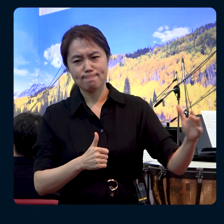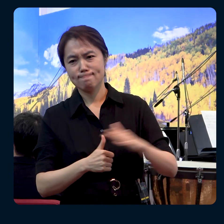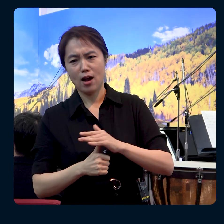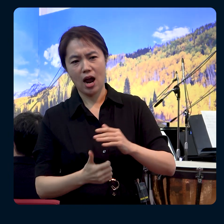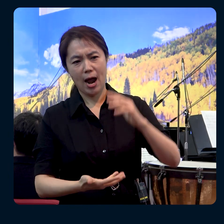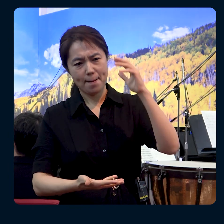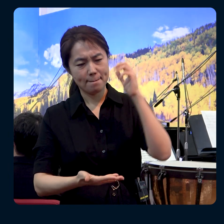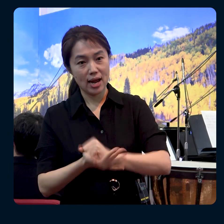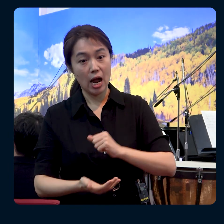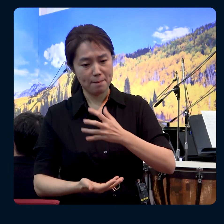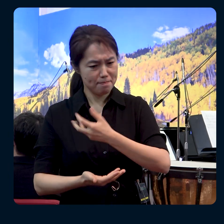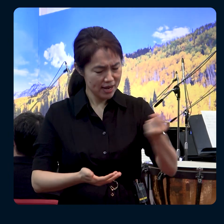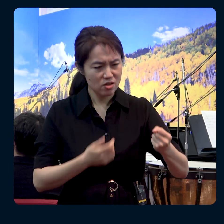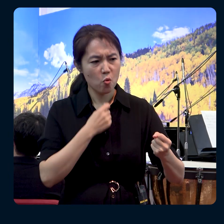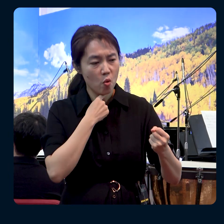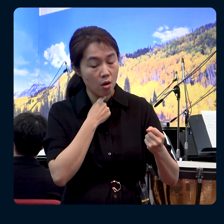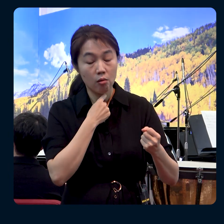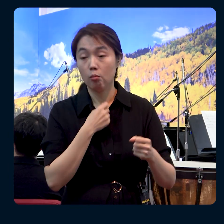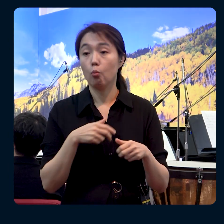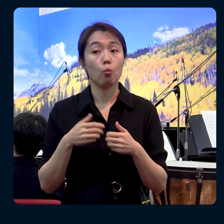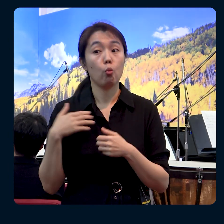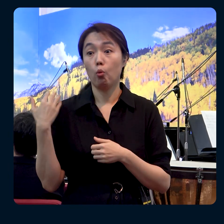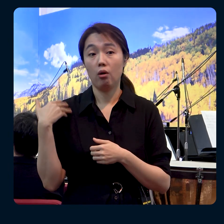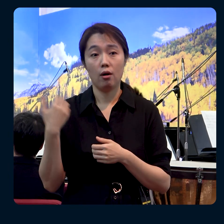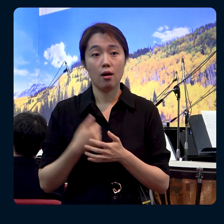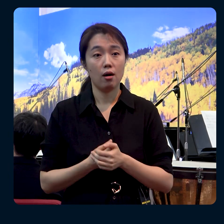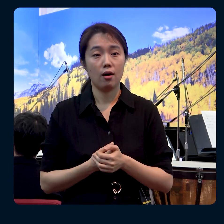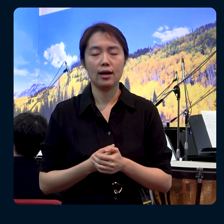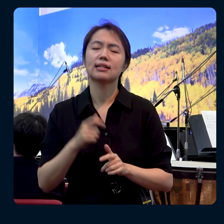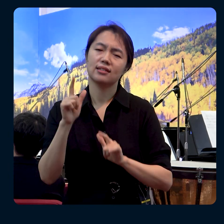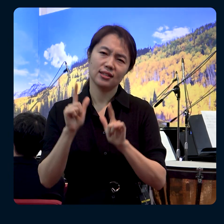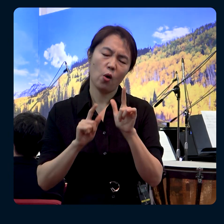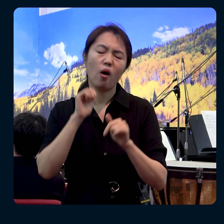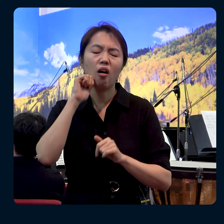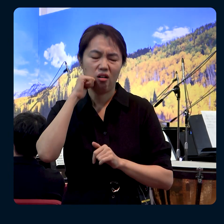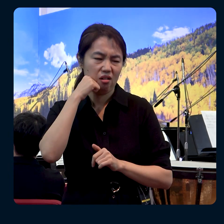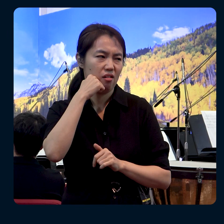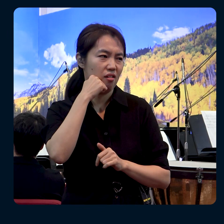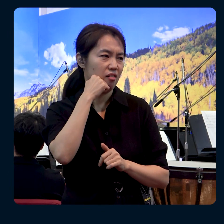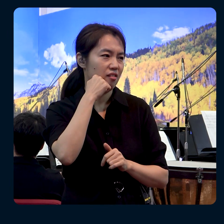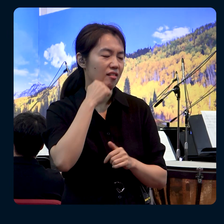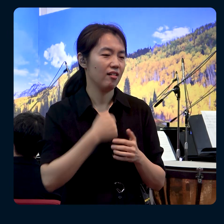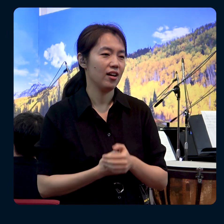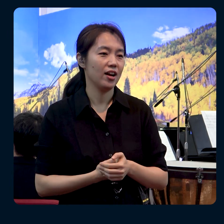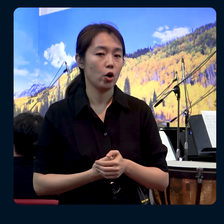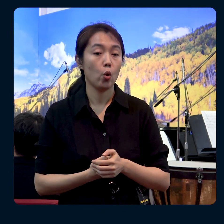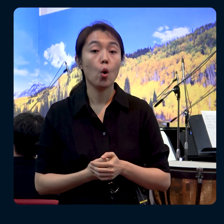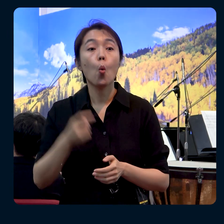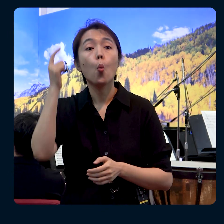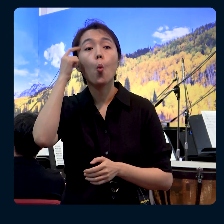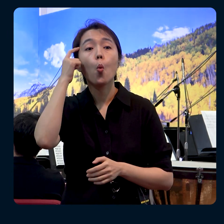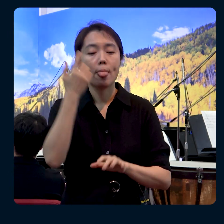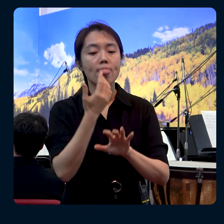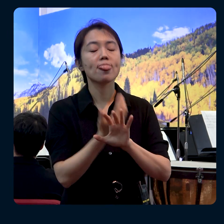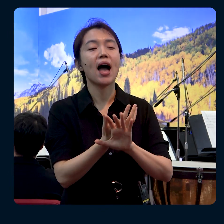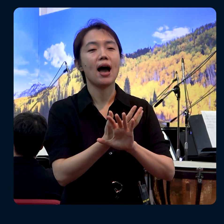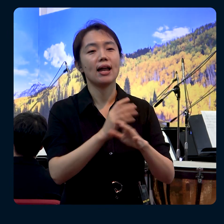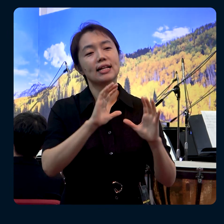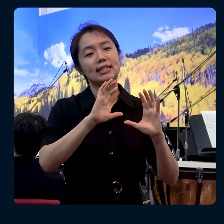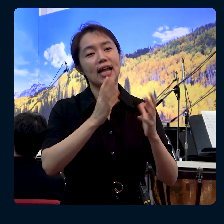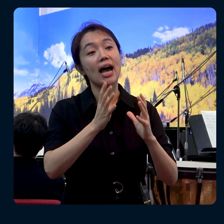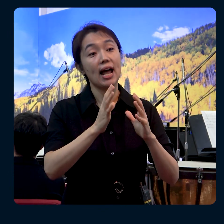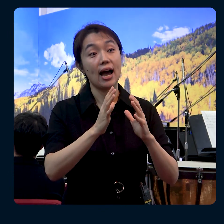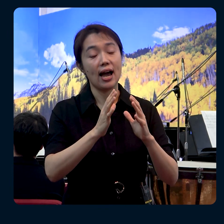문제일 뿐이었다. 상황이 그런 상황인 거예요. 현실이 그런 겁니다. 남의 땅에 거주하는 자가